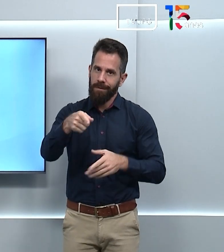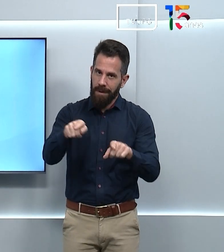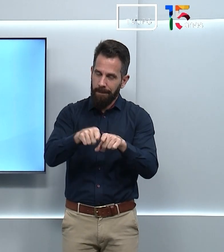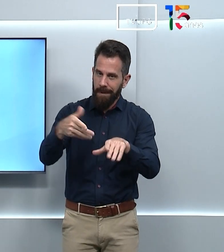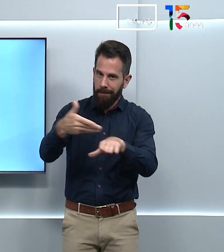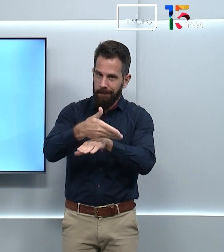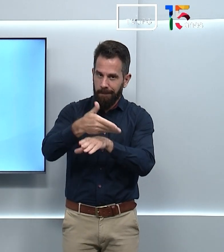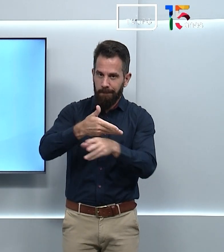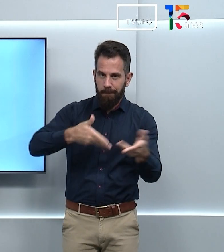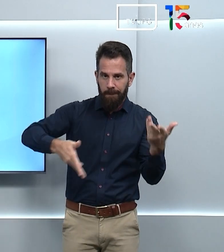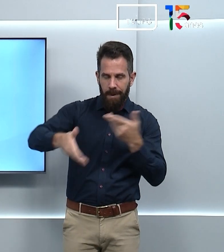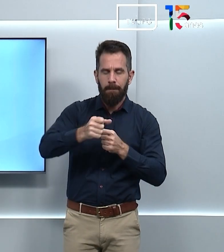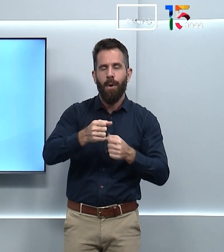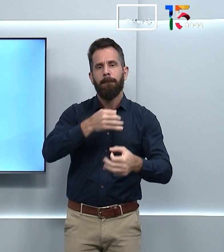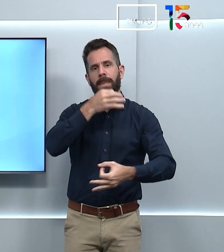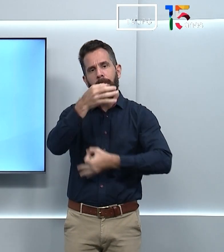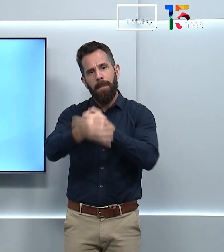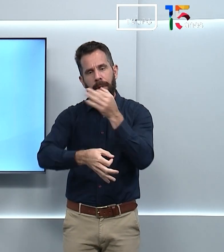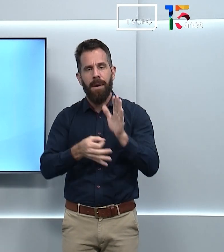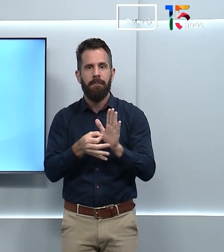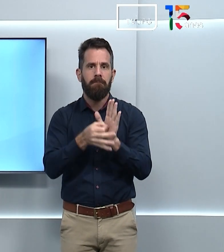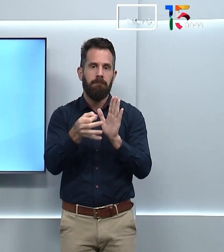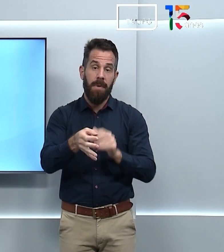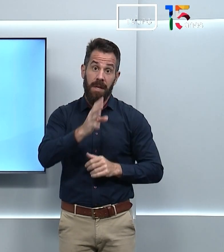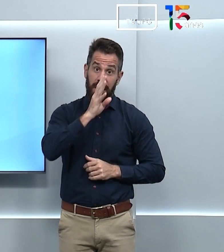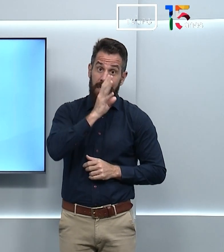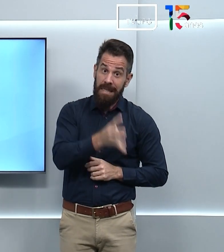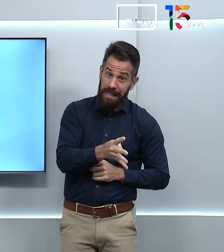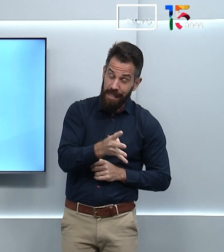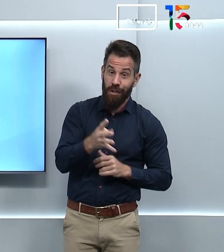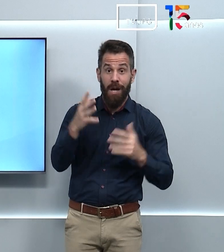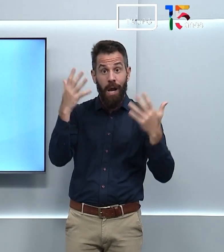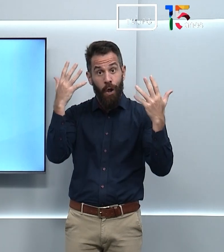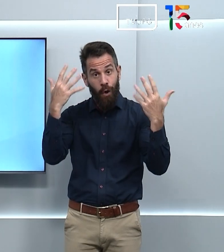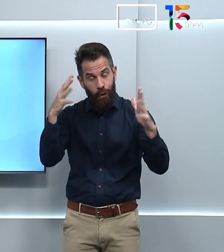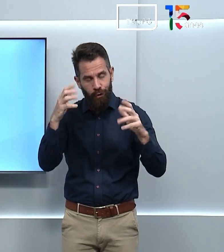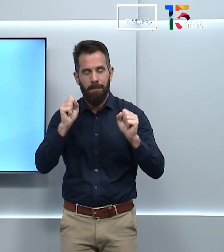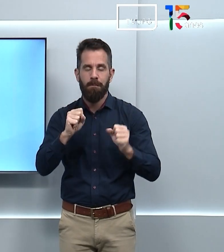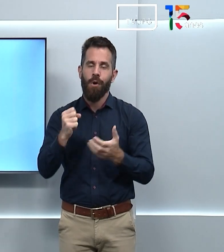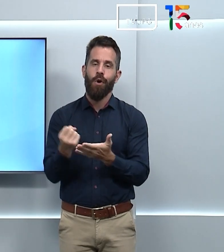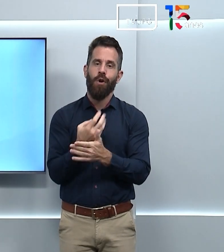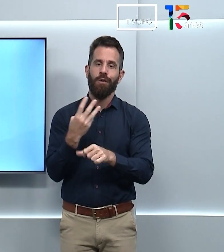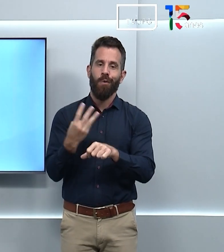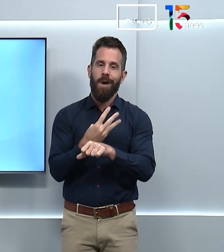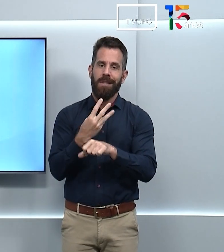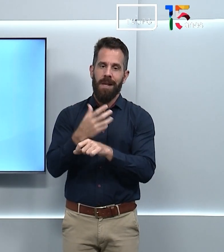sua sugestão, sua crítica ou o seu elogio para o nosso WhatsApp, número